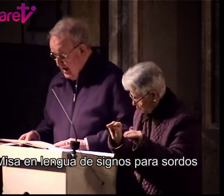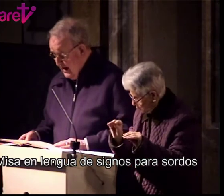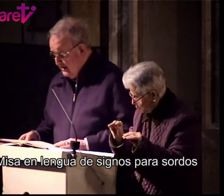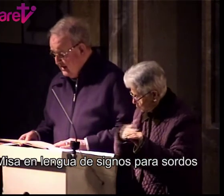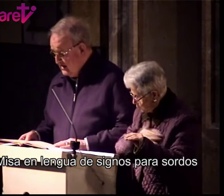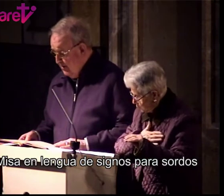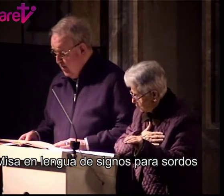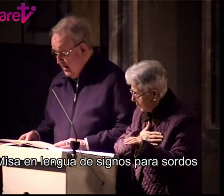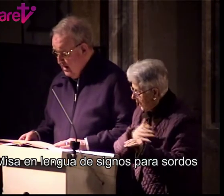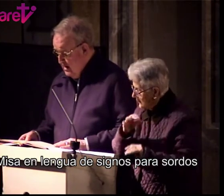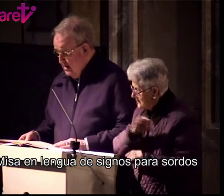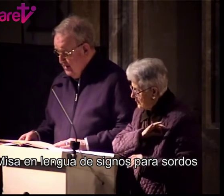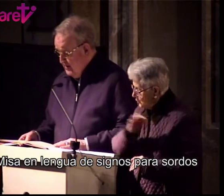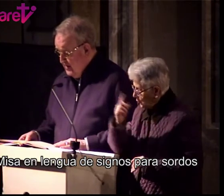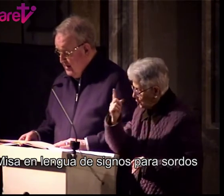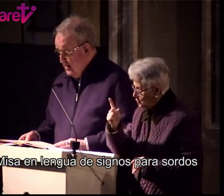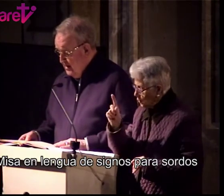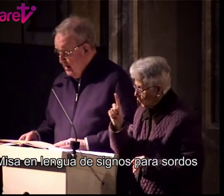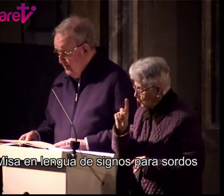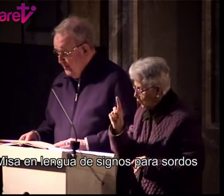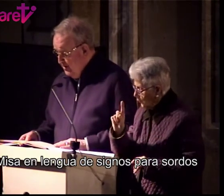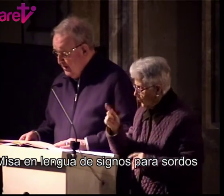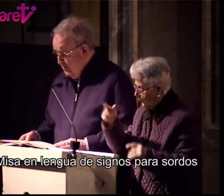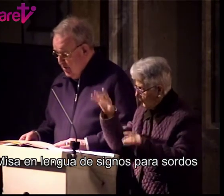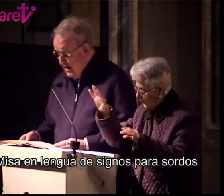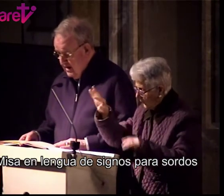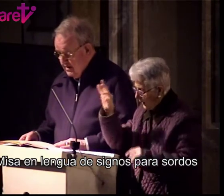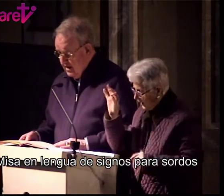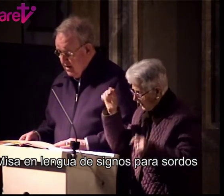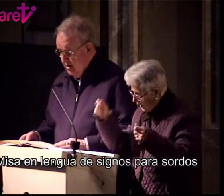ante Samuel, pero Samuel dijo: